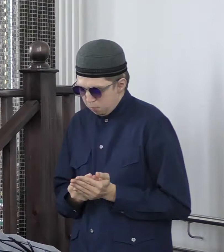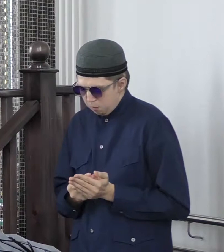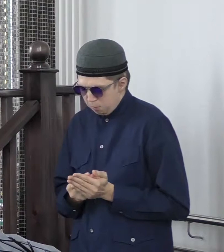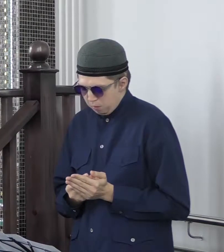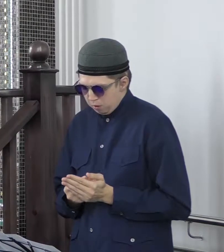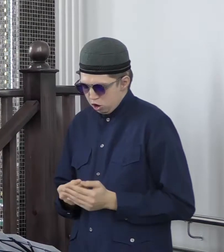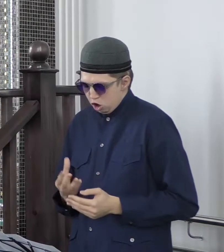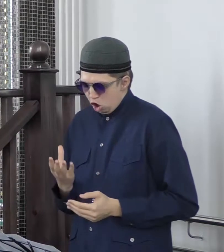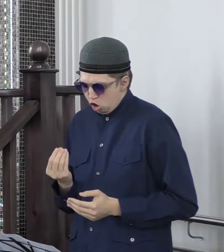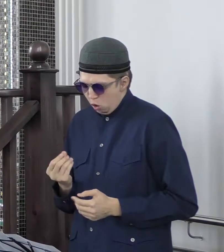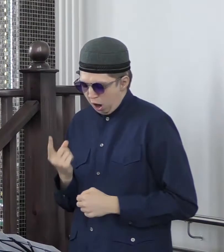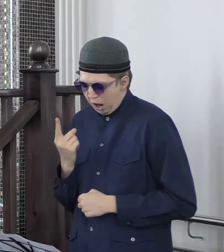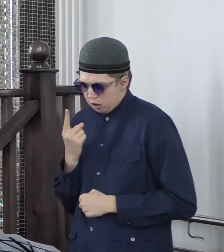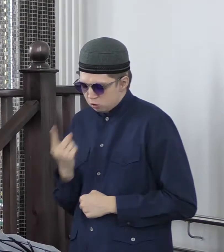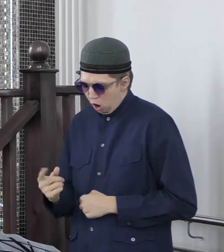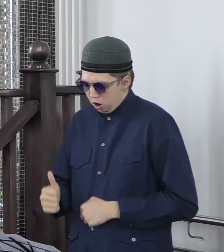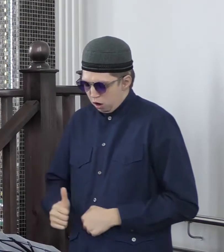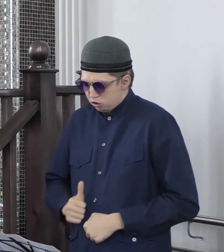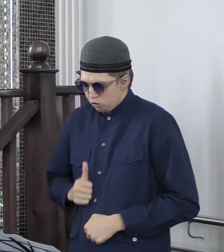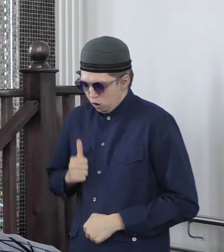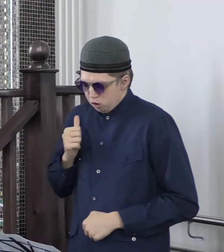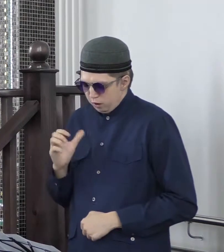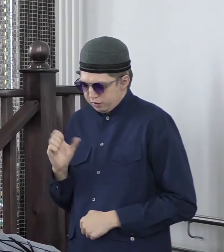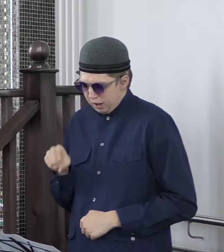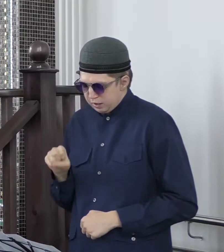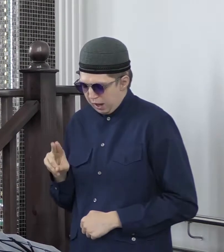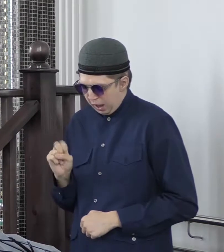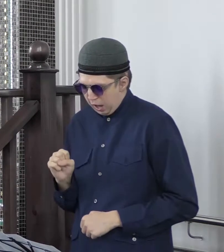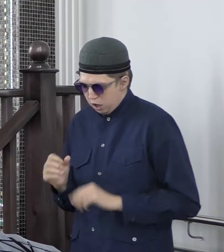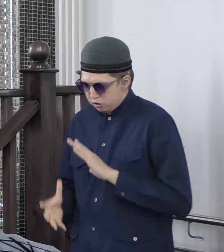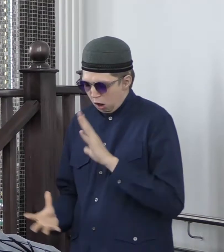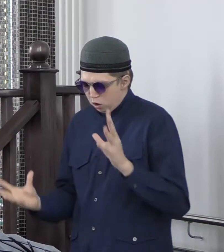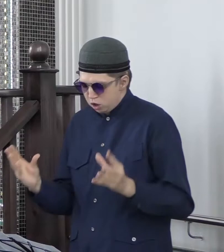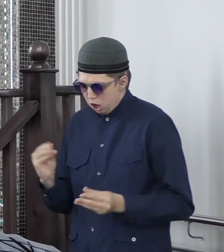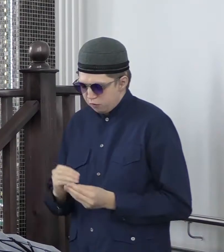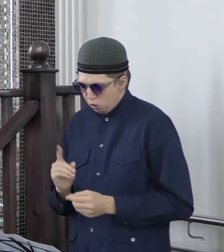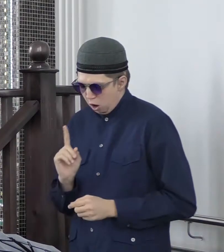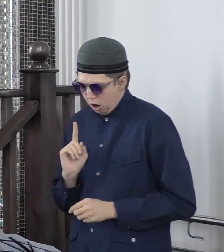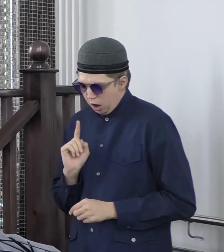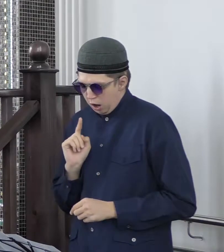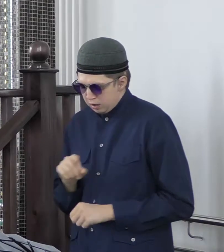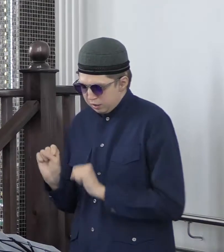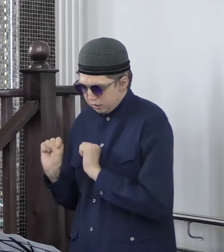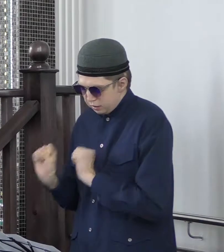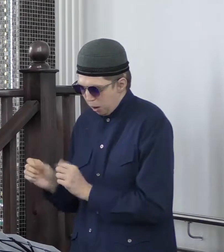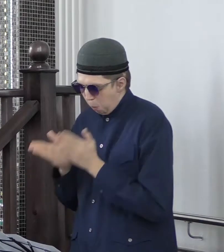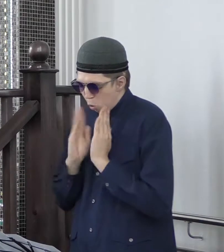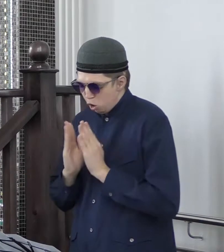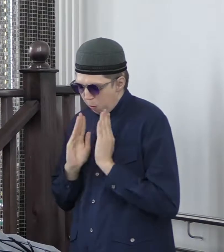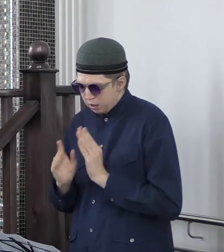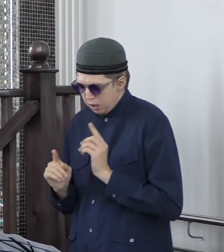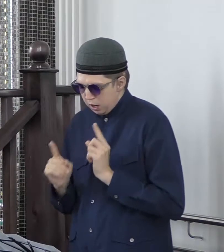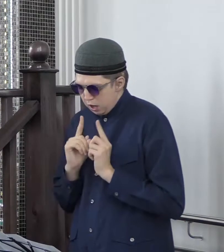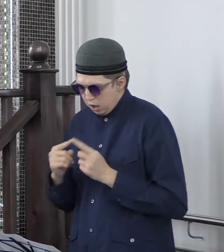يا الله تعالى نمسك كيرة الله سبحانه وتعالى قال الكريم ده يا أيها الذين